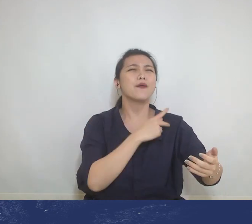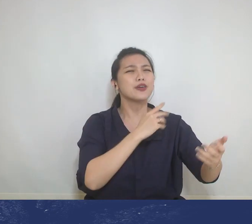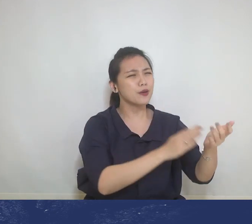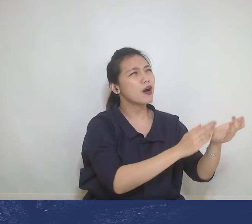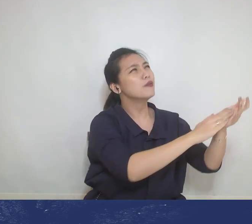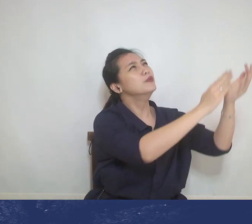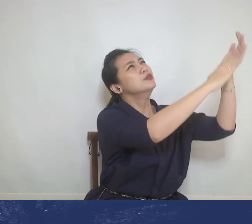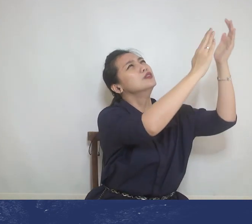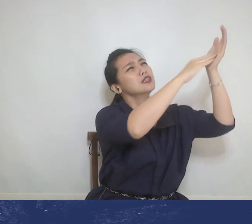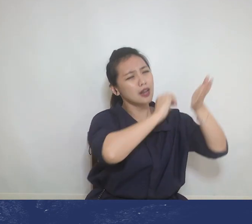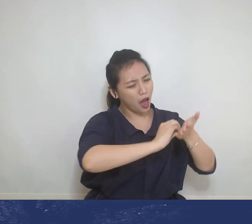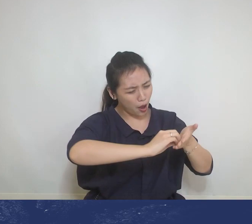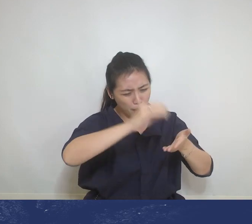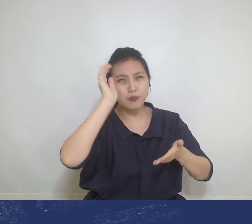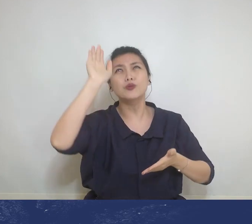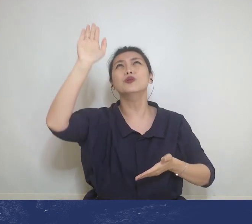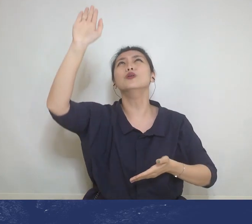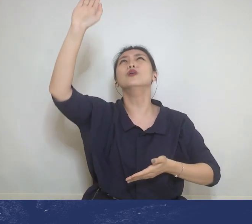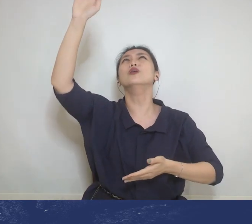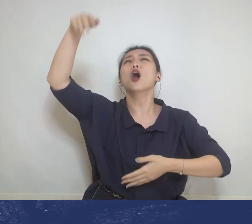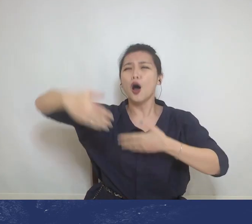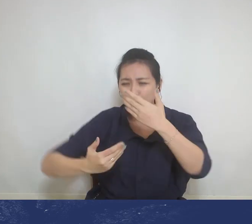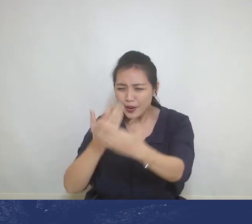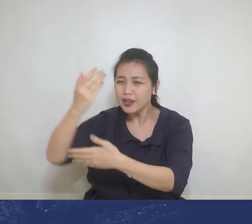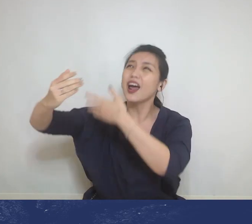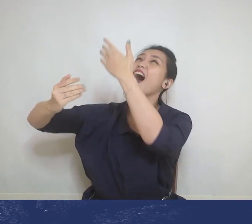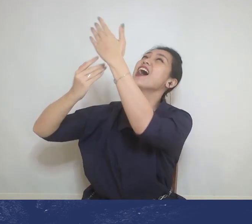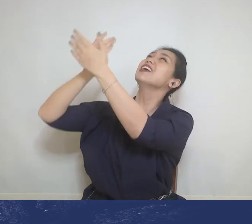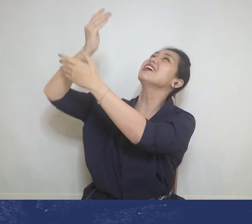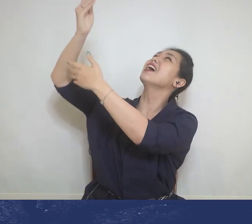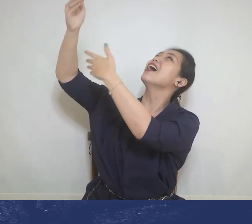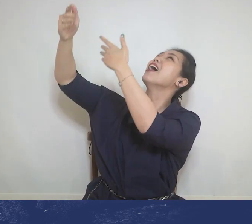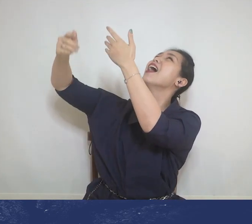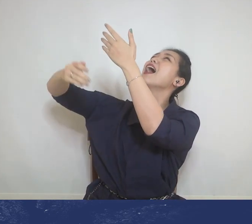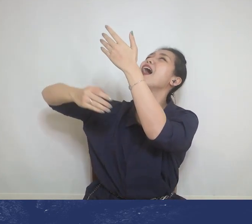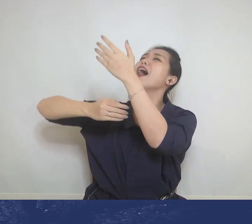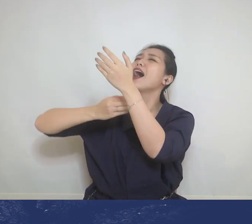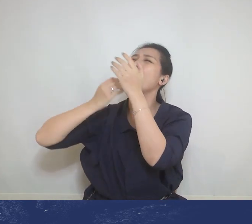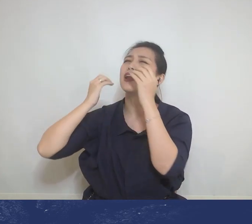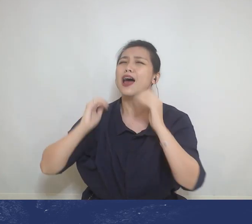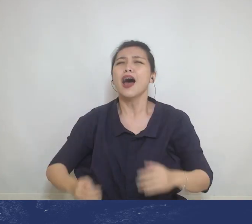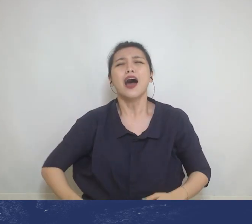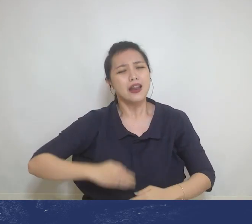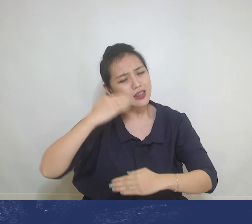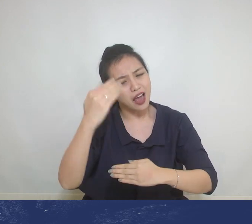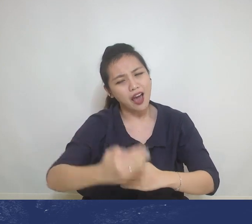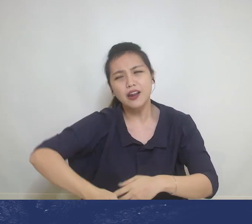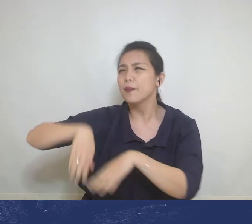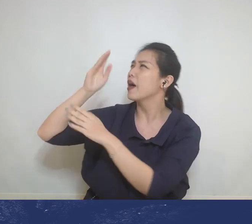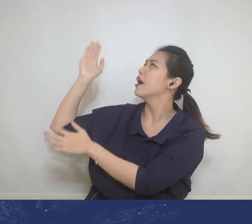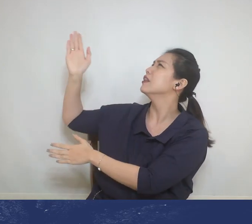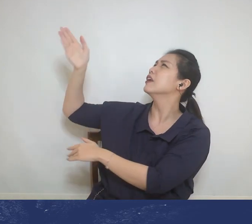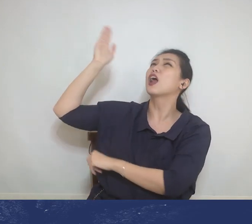Kebesaran-Mu, kami menaikkan puji-pujian di hadapan hadirat-Mu Tuhan, bawa